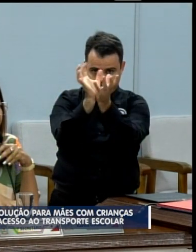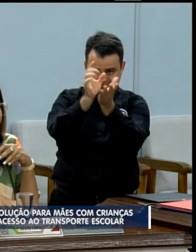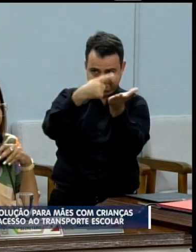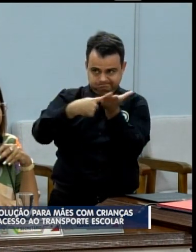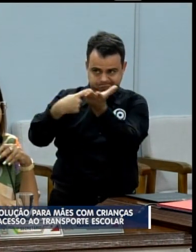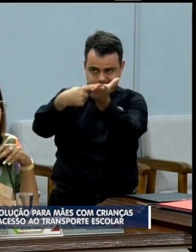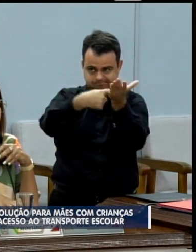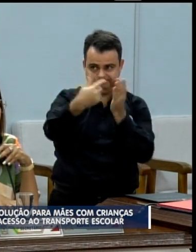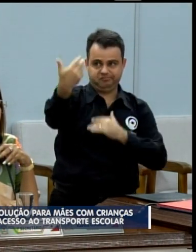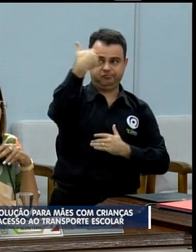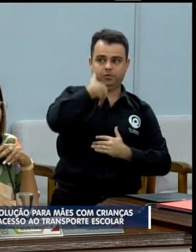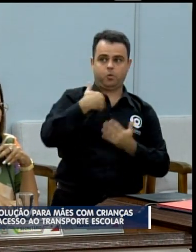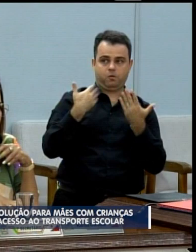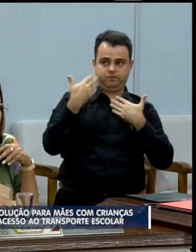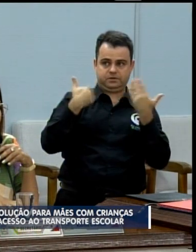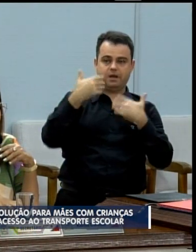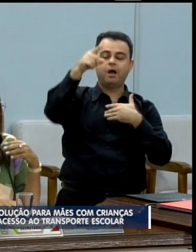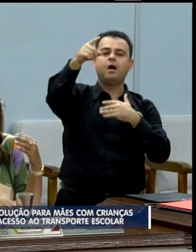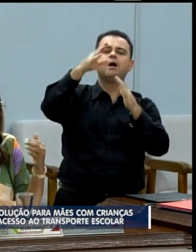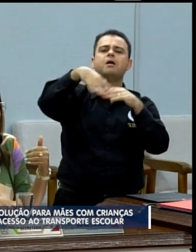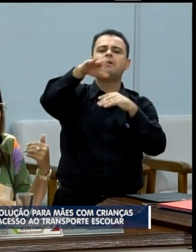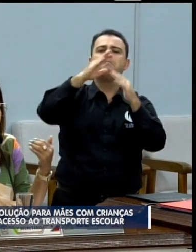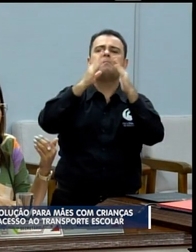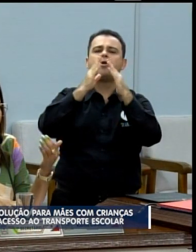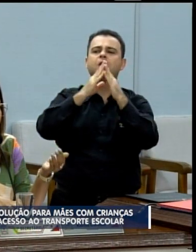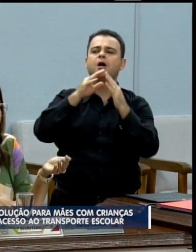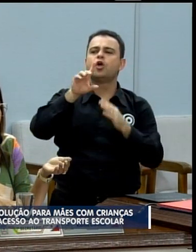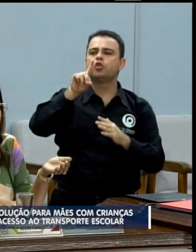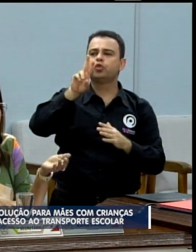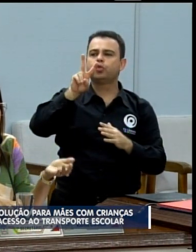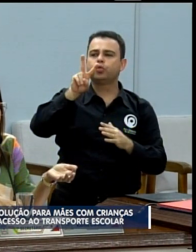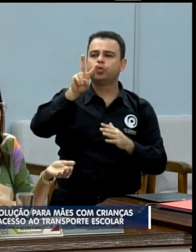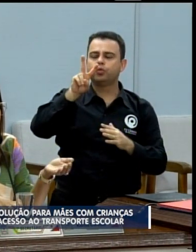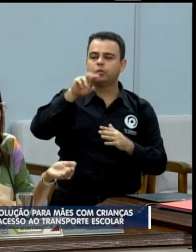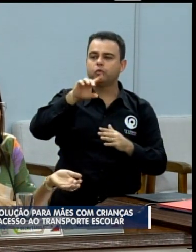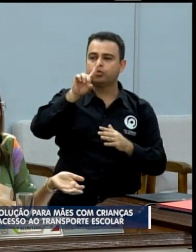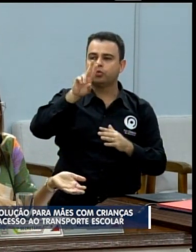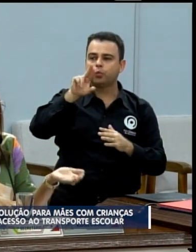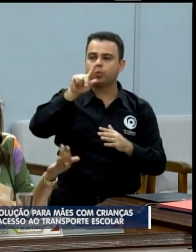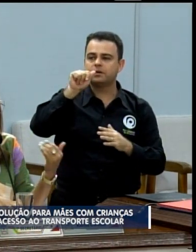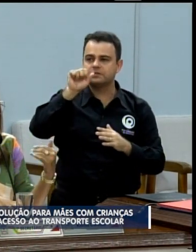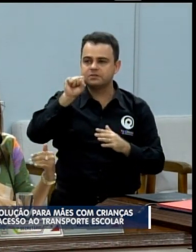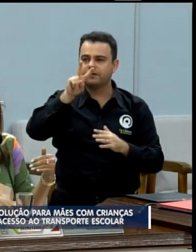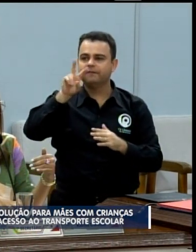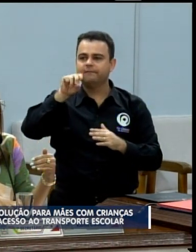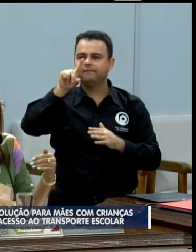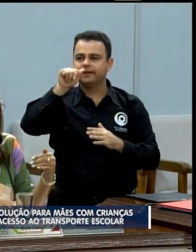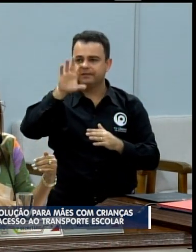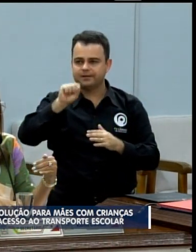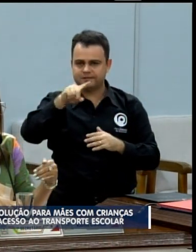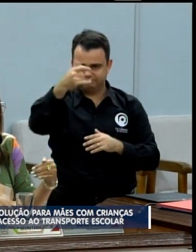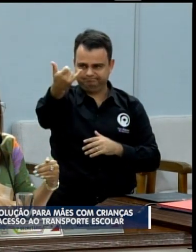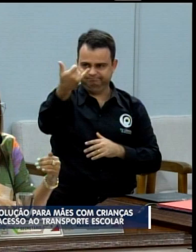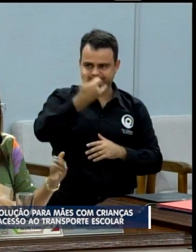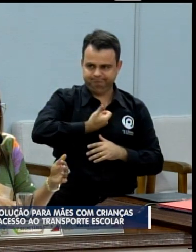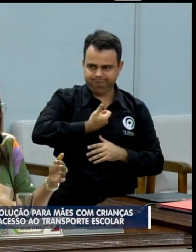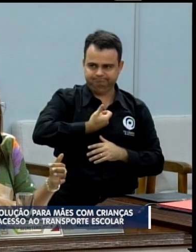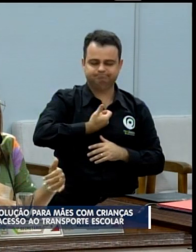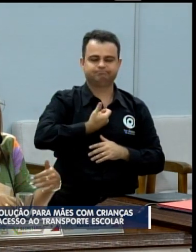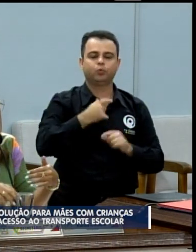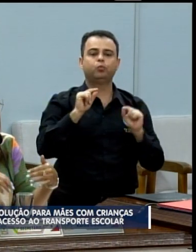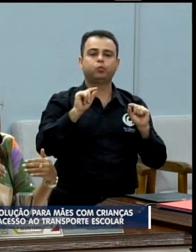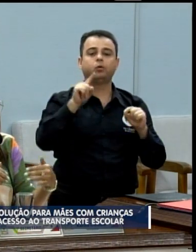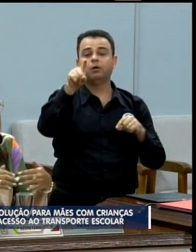bairro Duas Vendas, onde algumas dessas mães já foram acionadas pelo Conselho Tutelar pelas faltas que as suas crianças estão